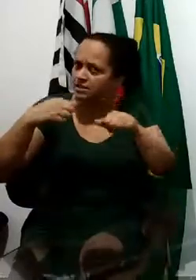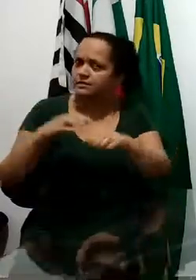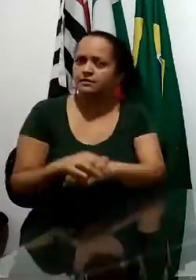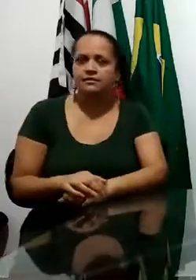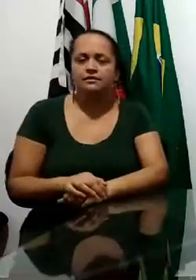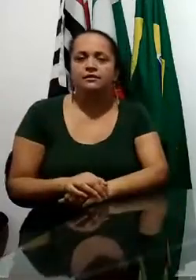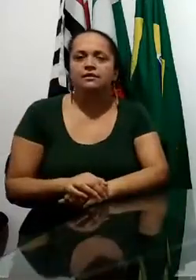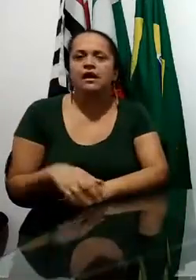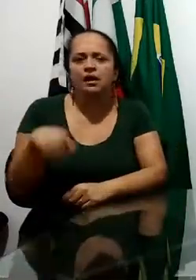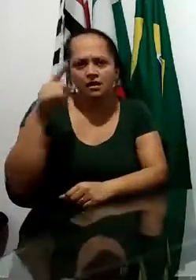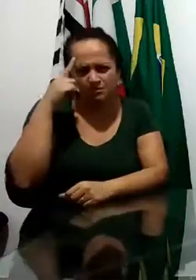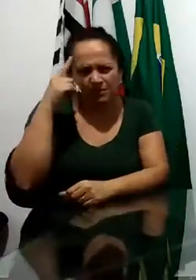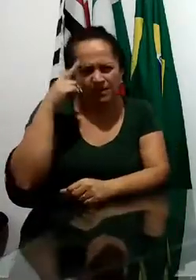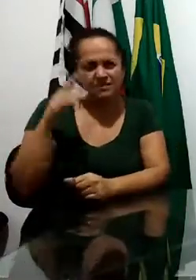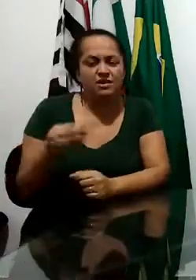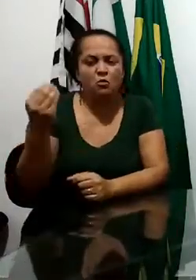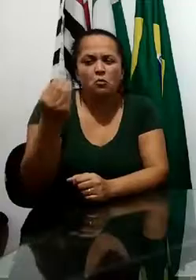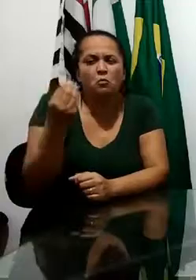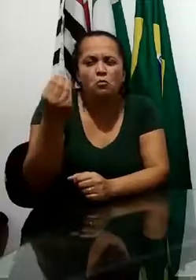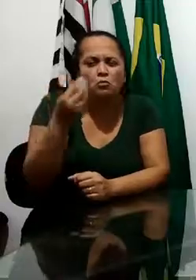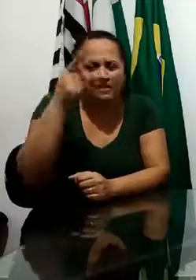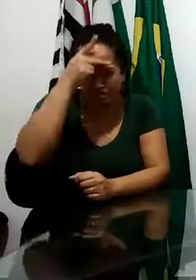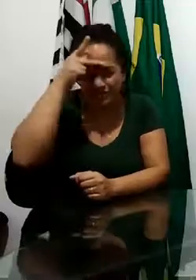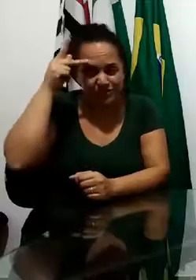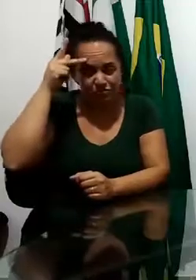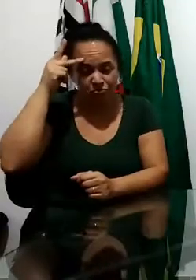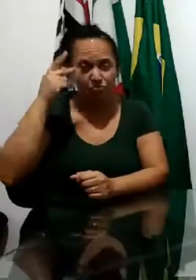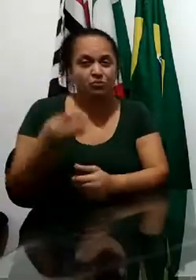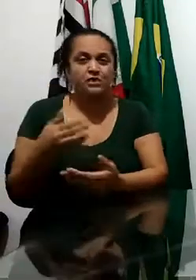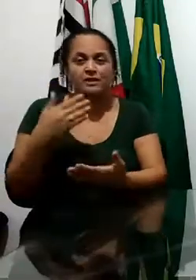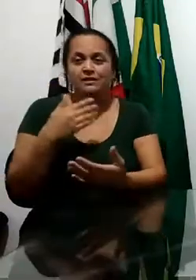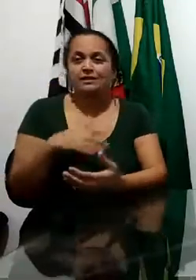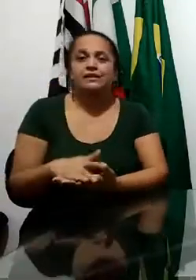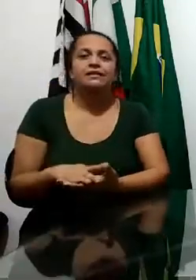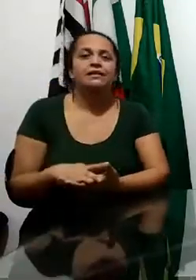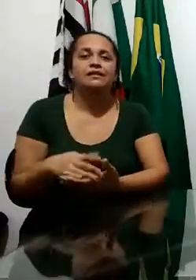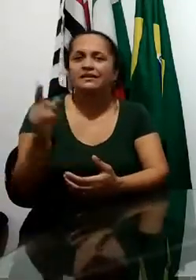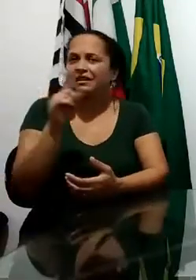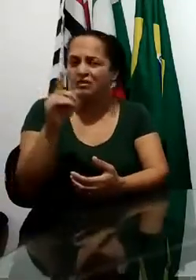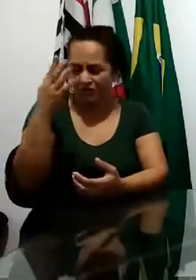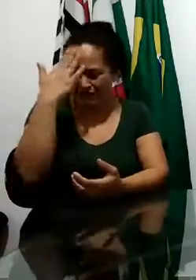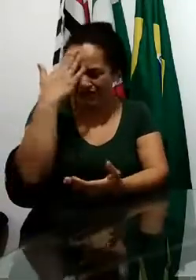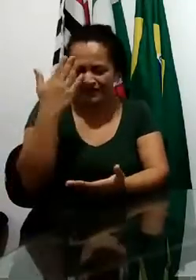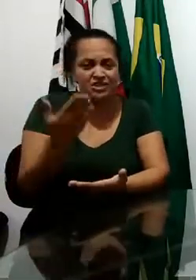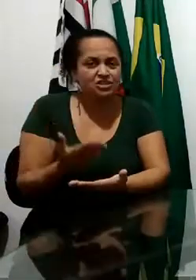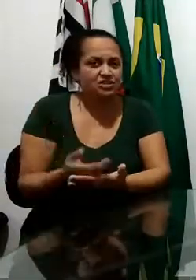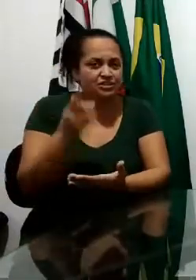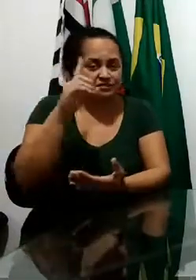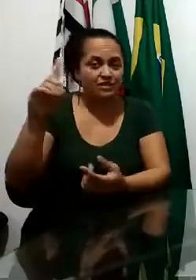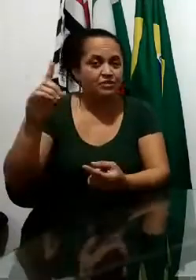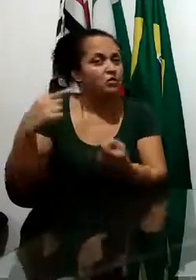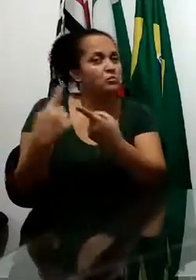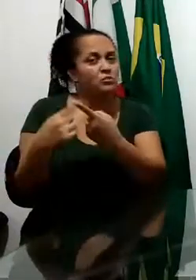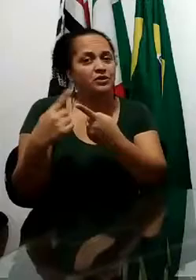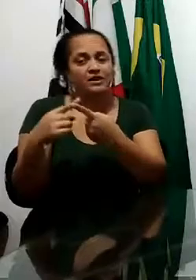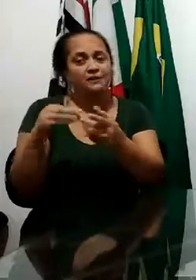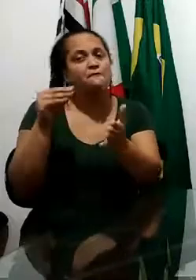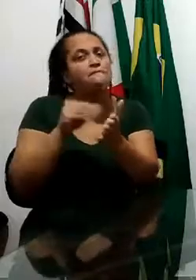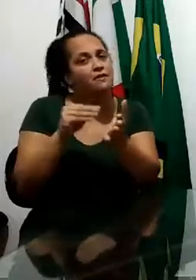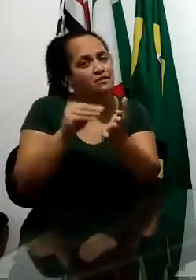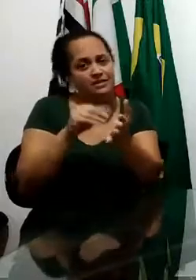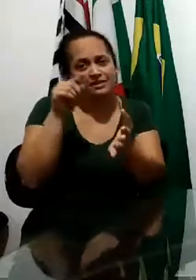na perdição de milhões de pessoas que estão morrendo dia após dia e partindo